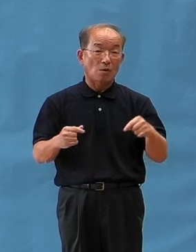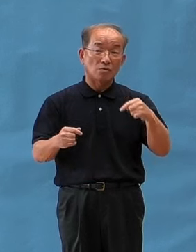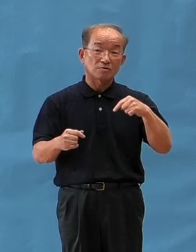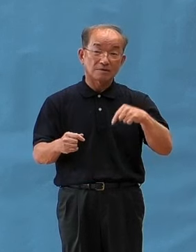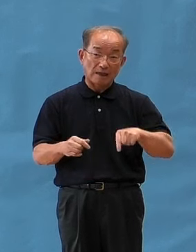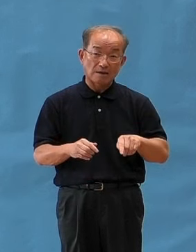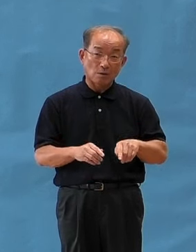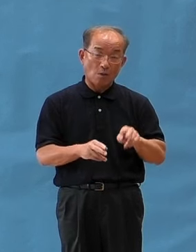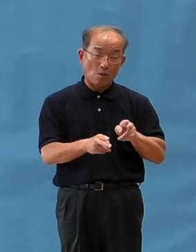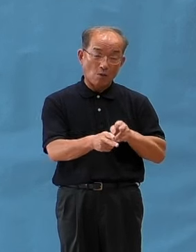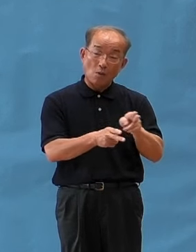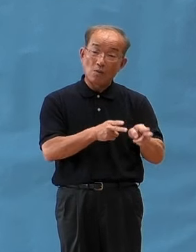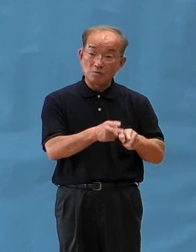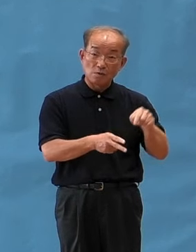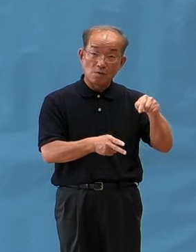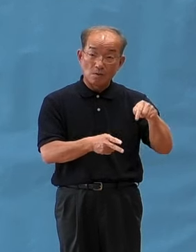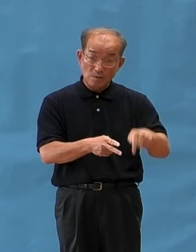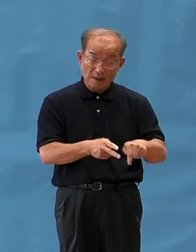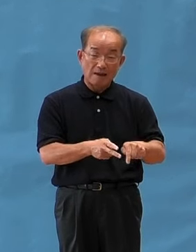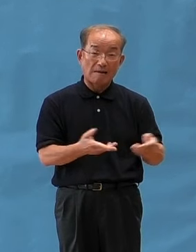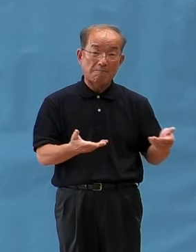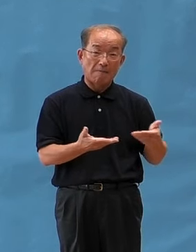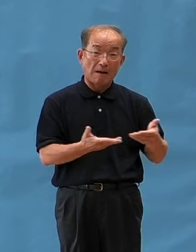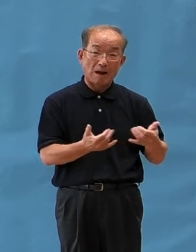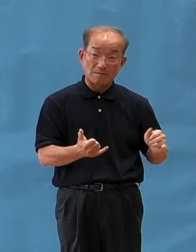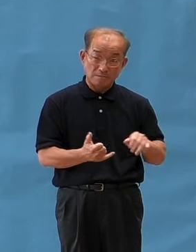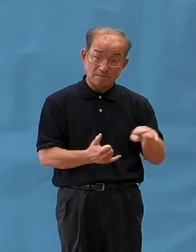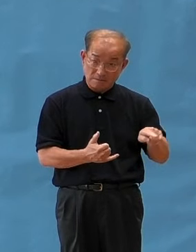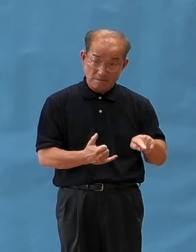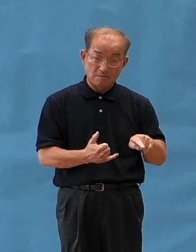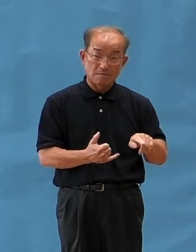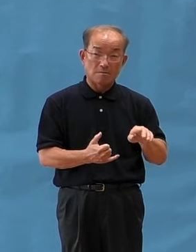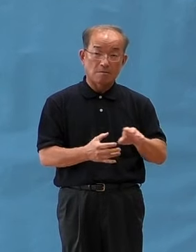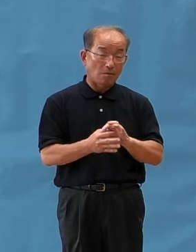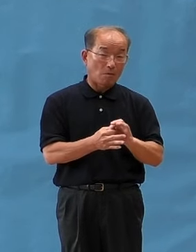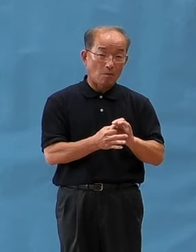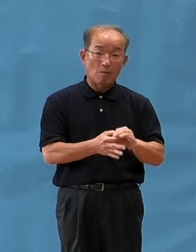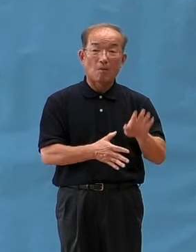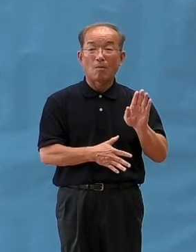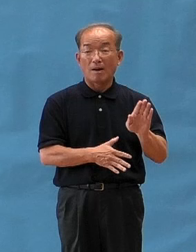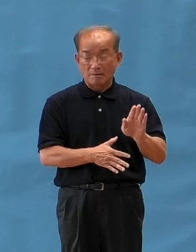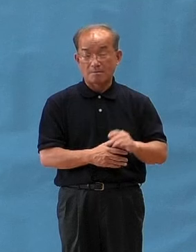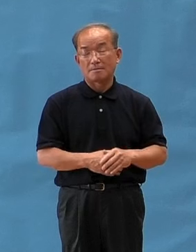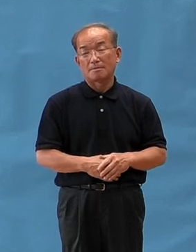まなところで就労されているということもありますし、